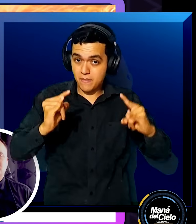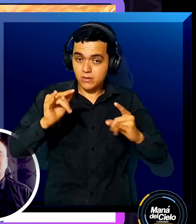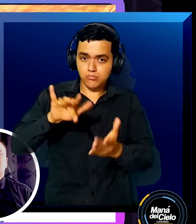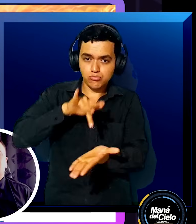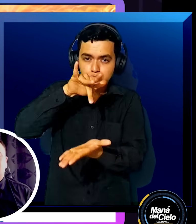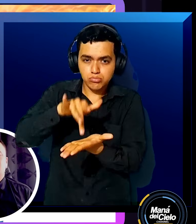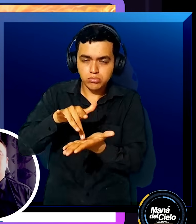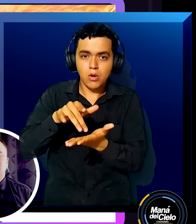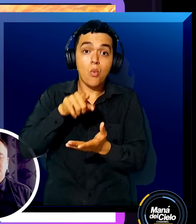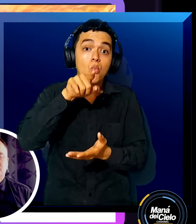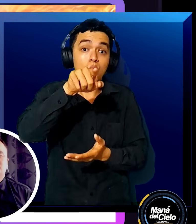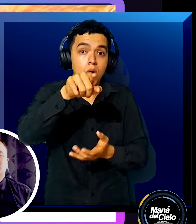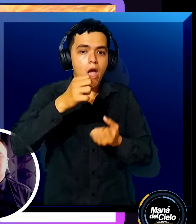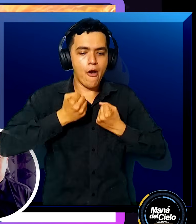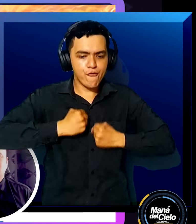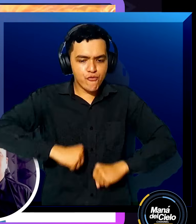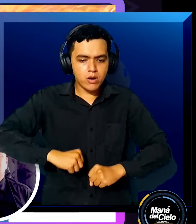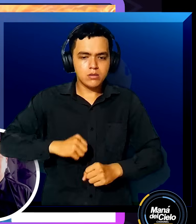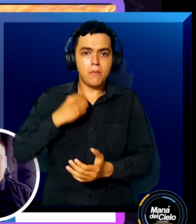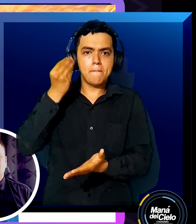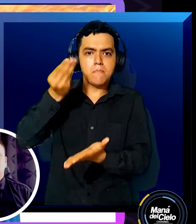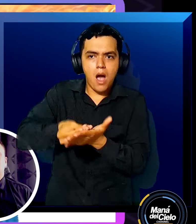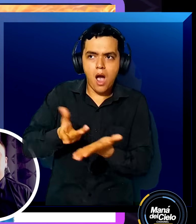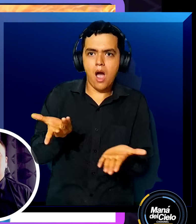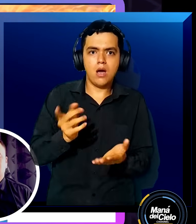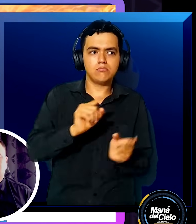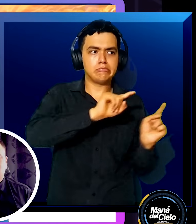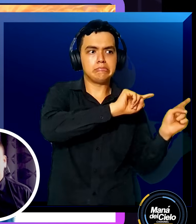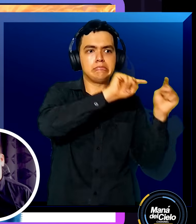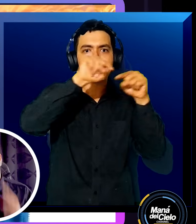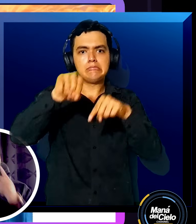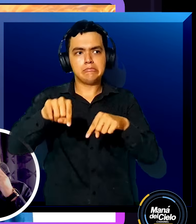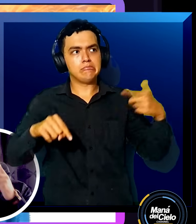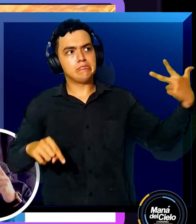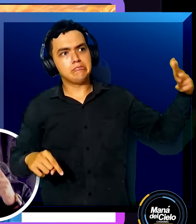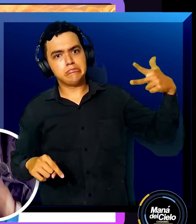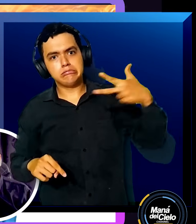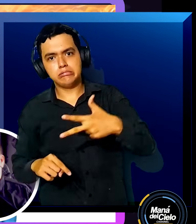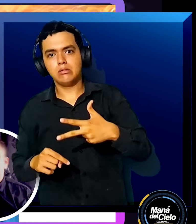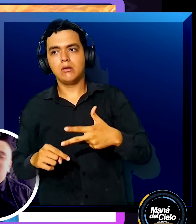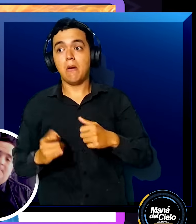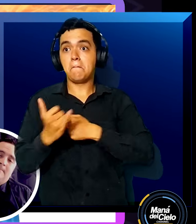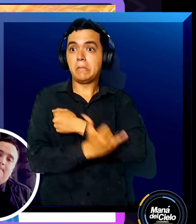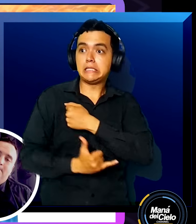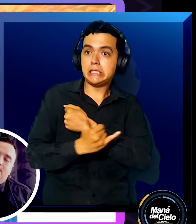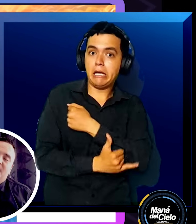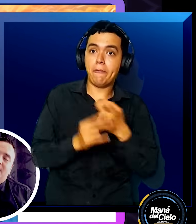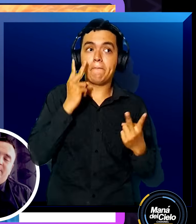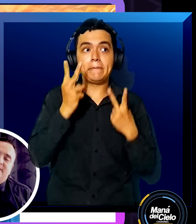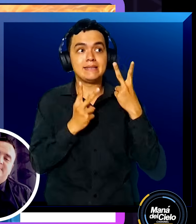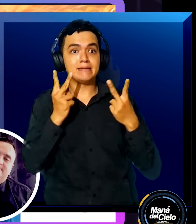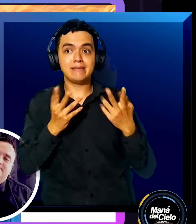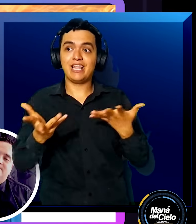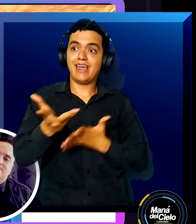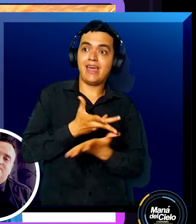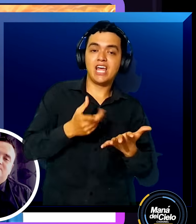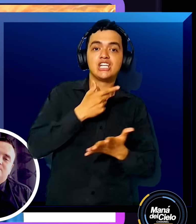estaba muriendo en Houston y mi otra hija hospitalizada en Colombia. Mi hijo muriéndose de un cáncer y mi hija hospitalizada en